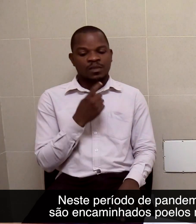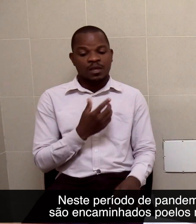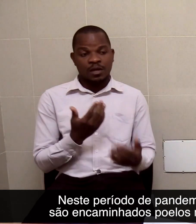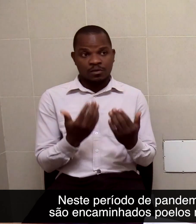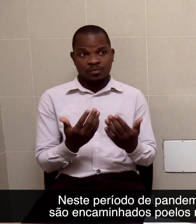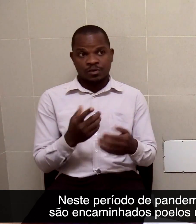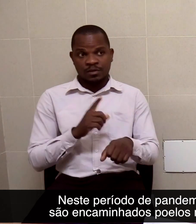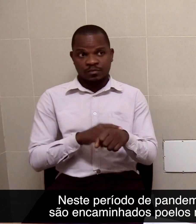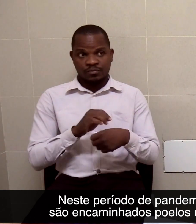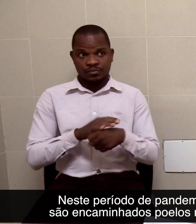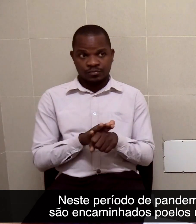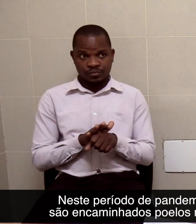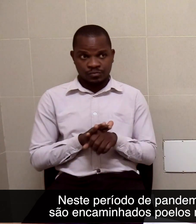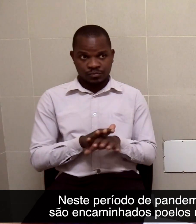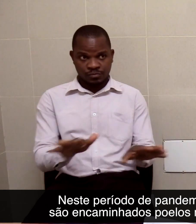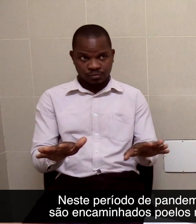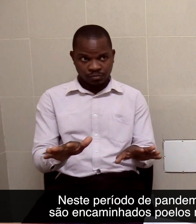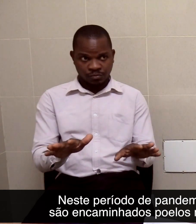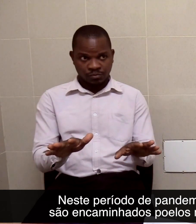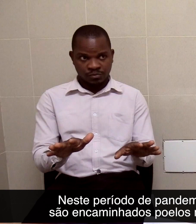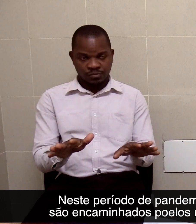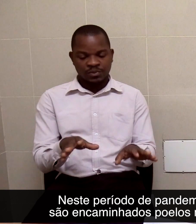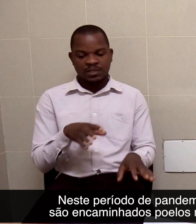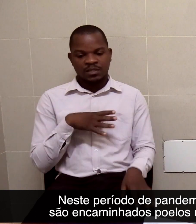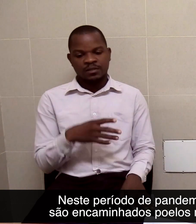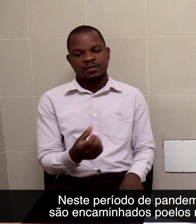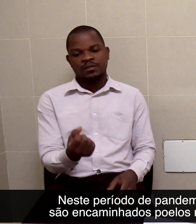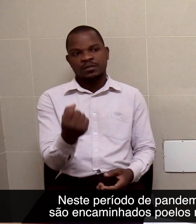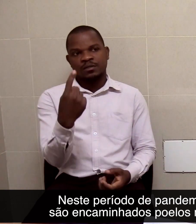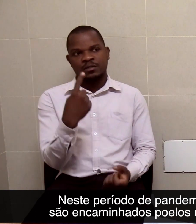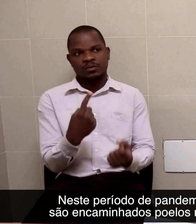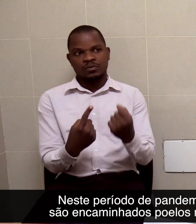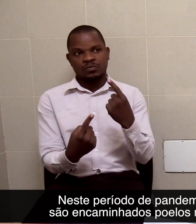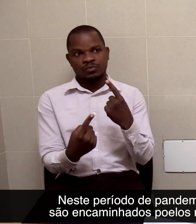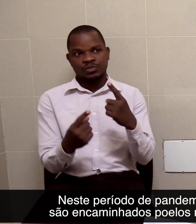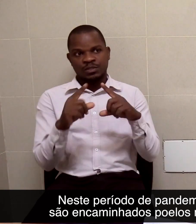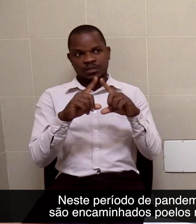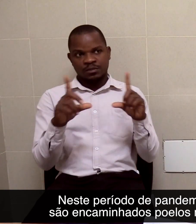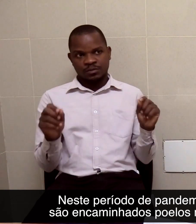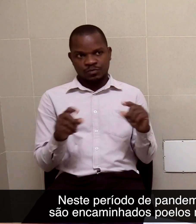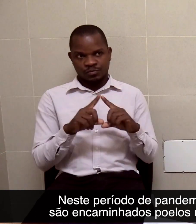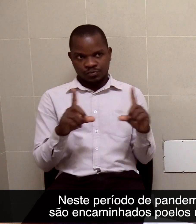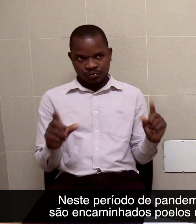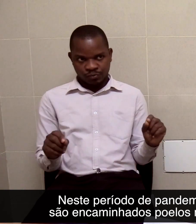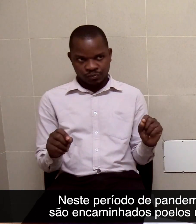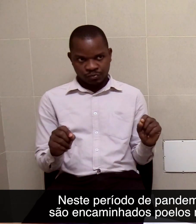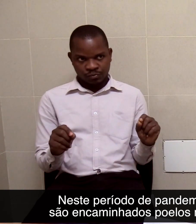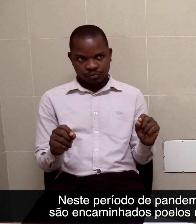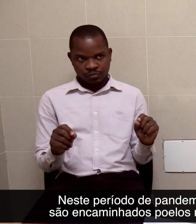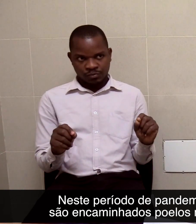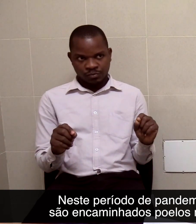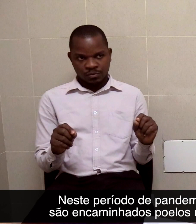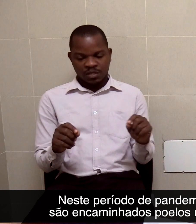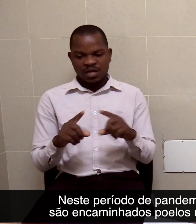nós recebemos casos que são encaminhados pelos médicos